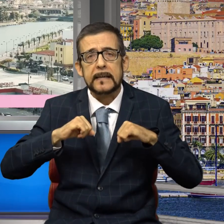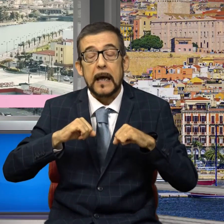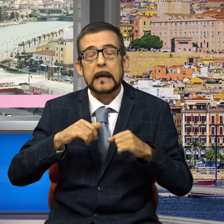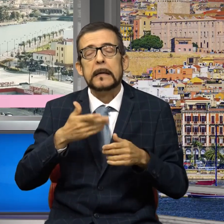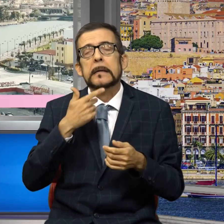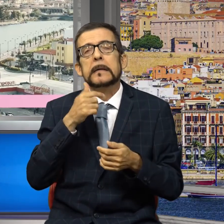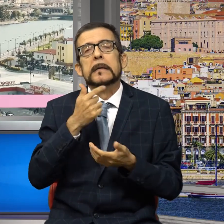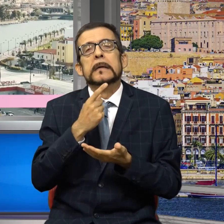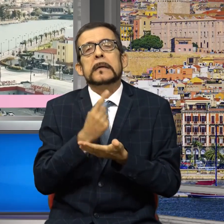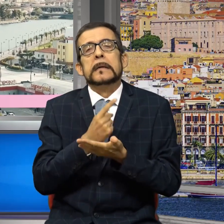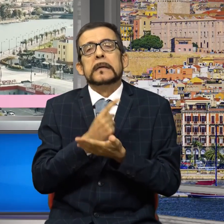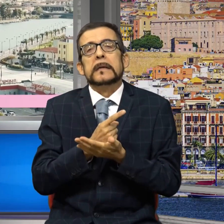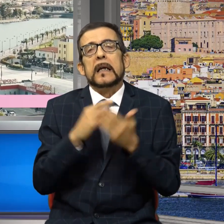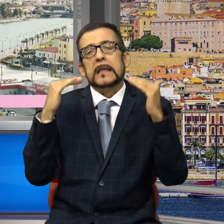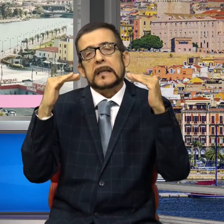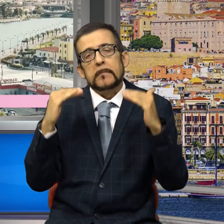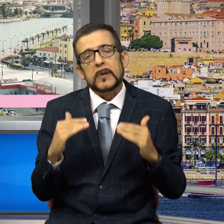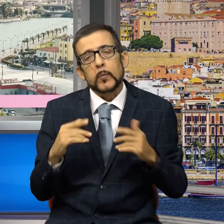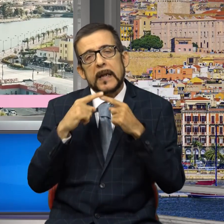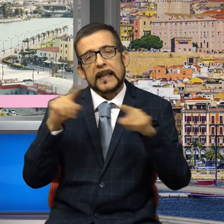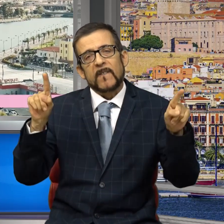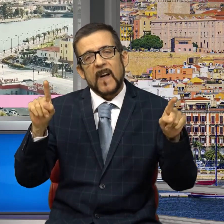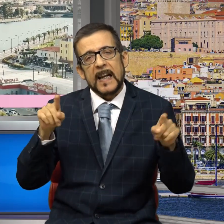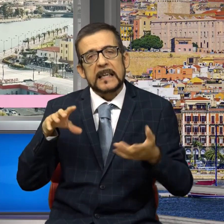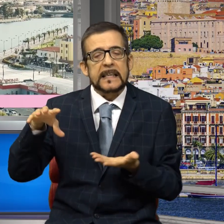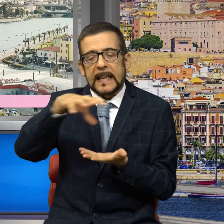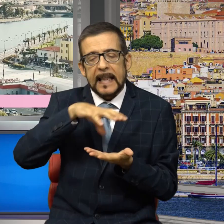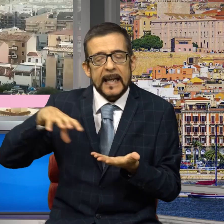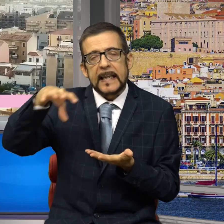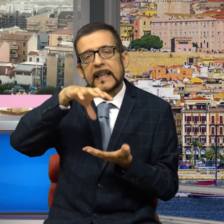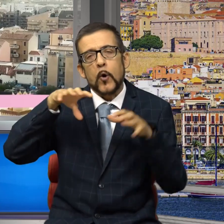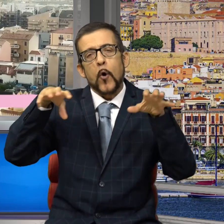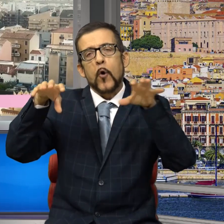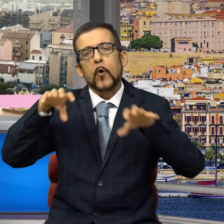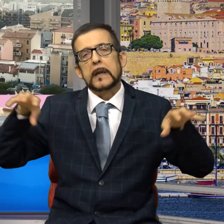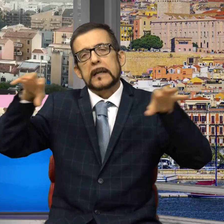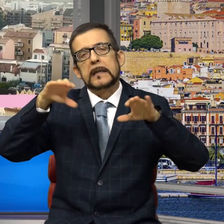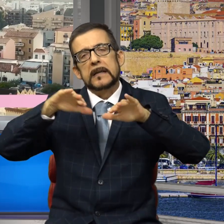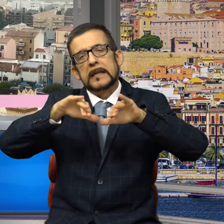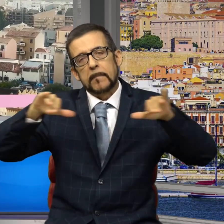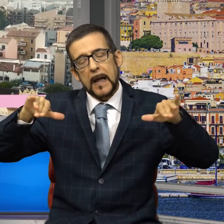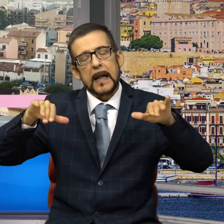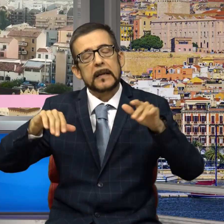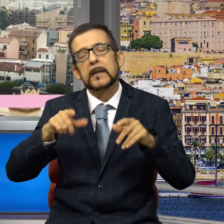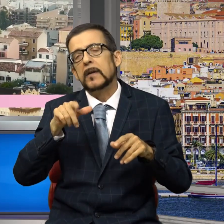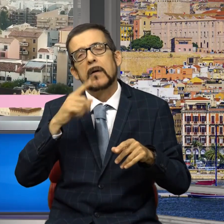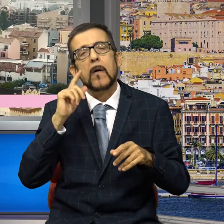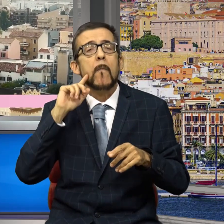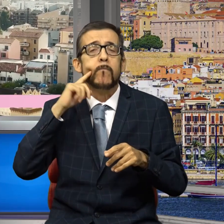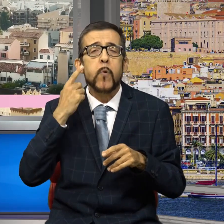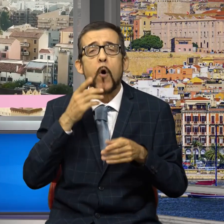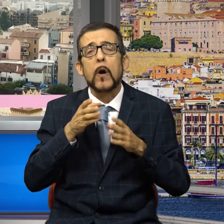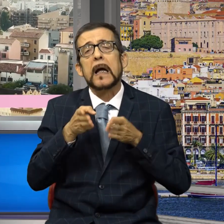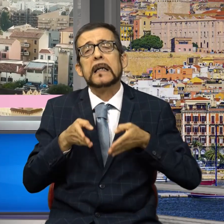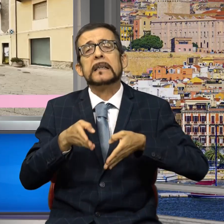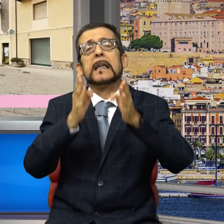bisogno di diminuire il divario che c'è tra territori e questo lo potremmo avere solo con una buona viabilità. A